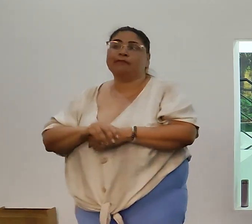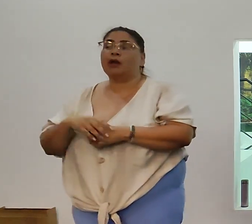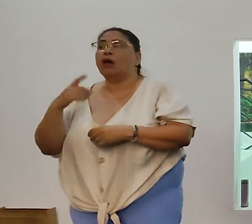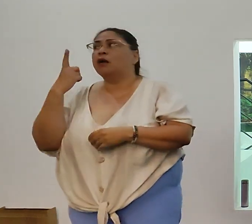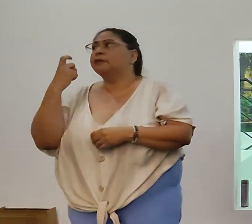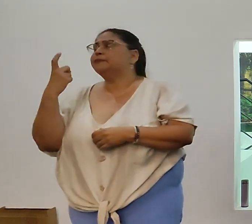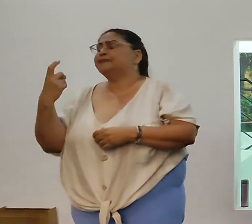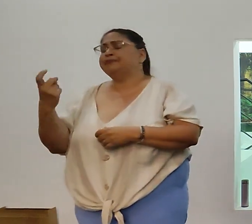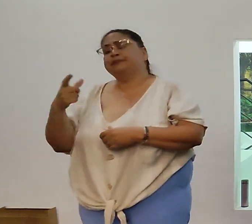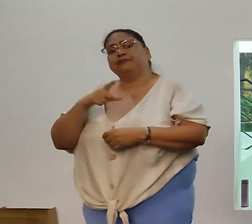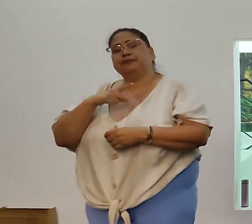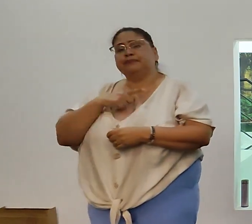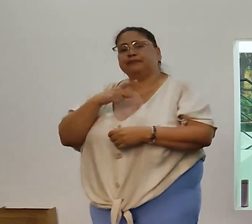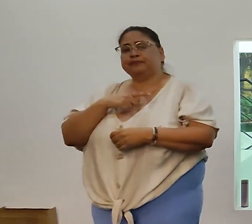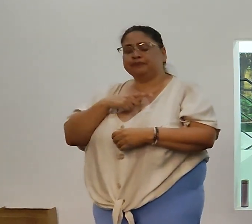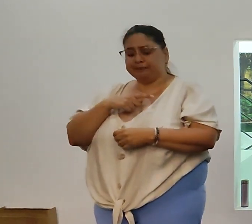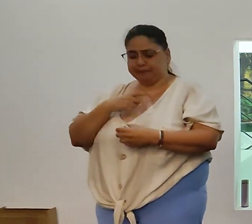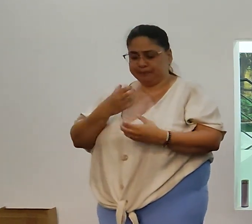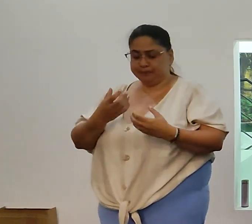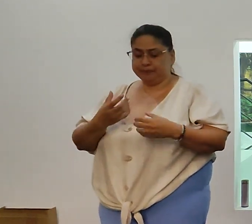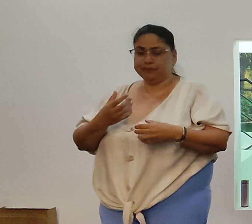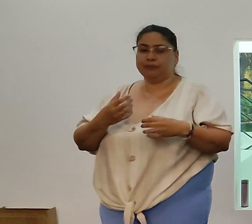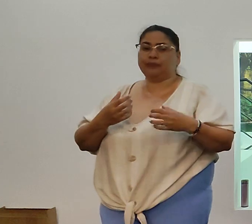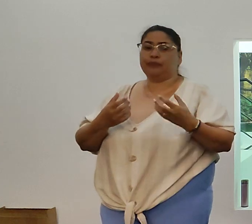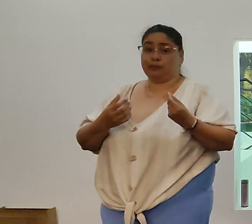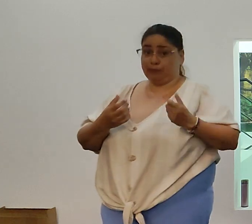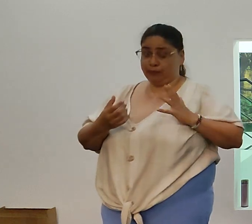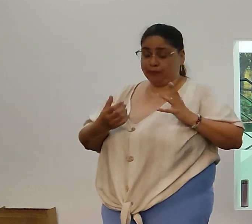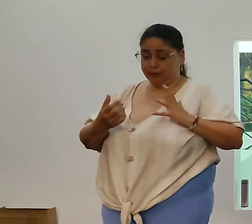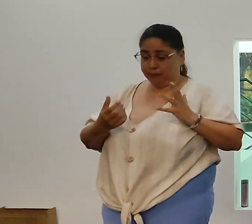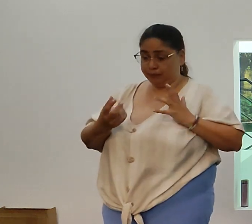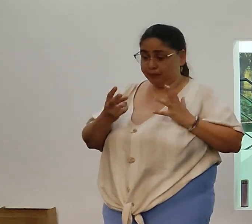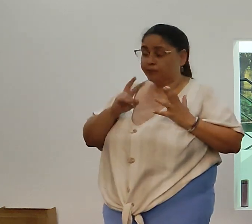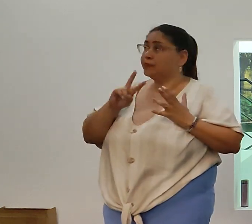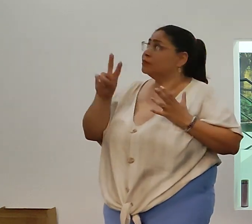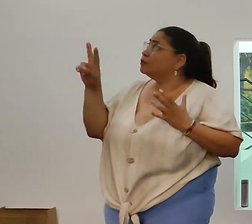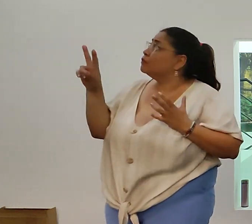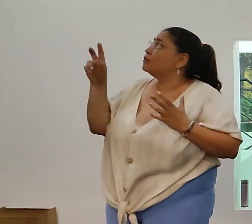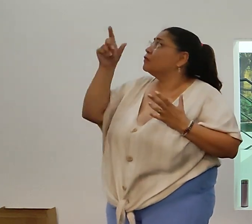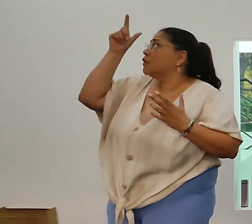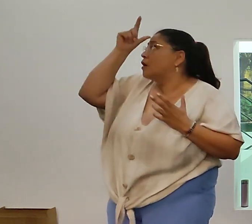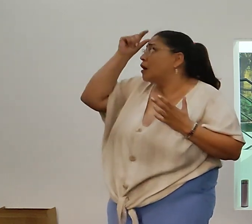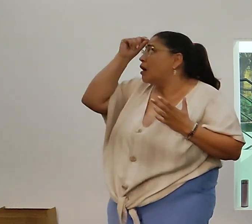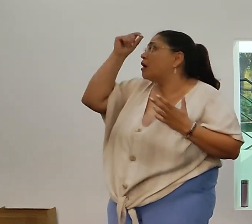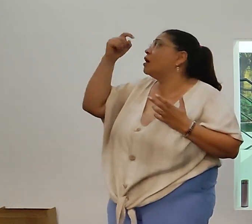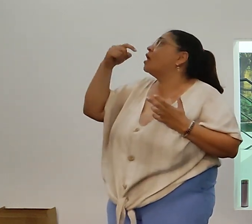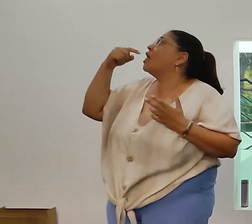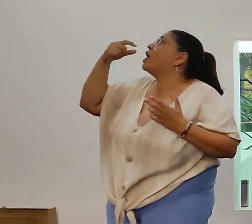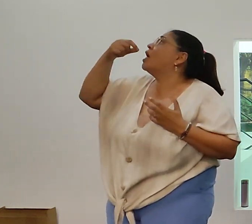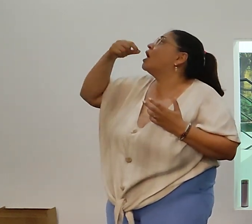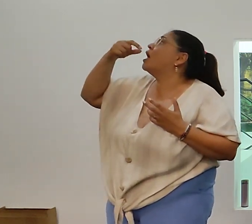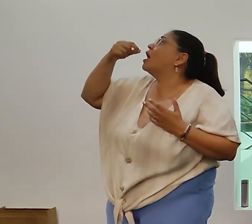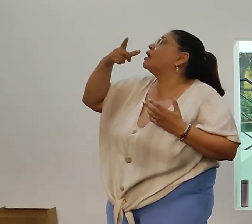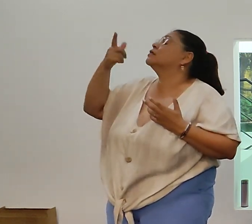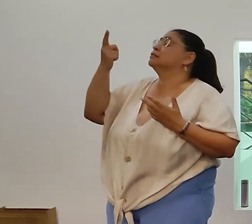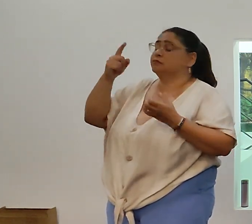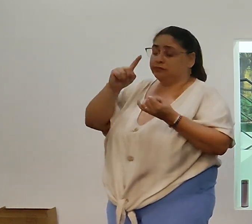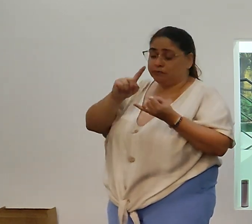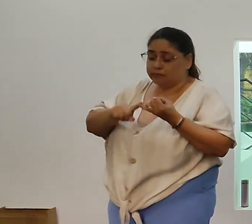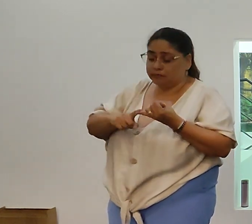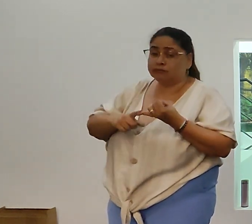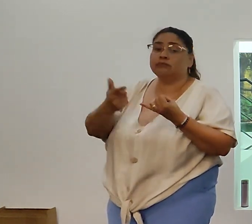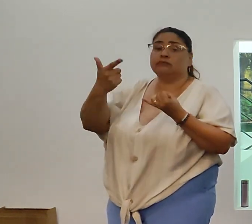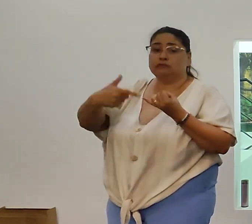Interessante que após ele ver a situação em que ele estava, após ele tentar um refresco dos dedos de Lázaro, após